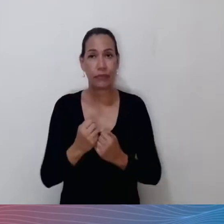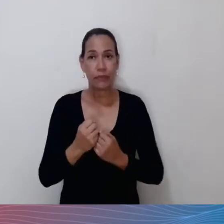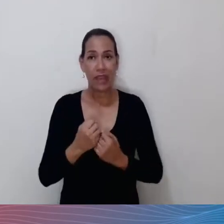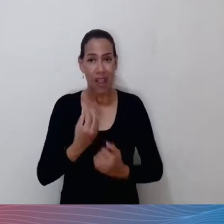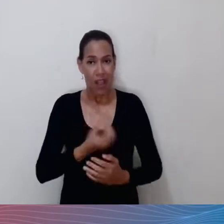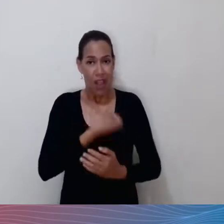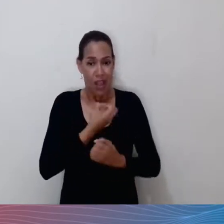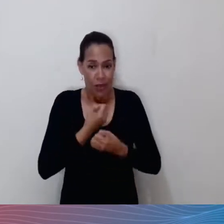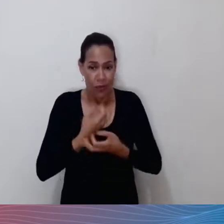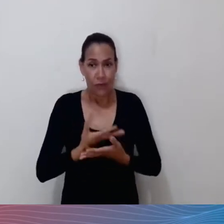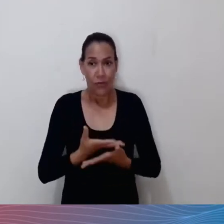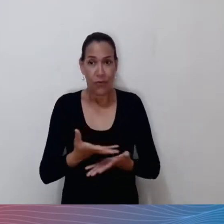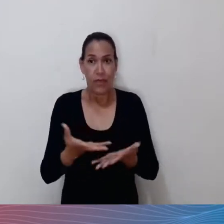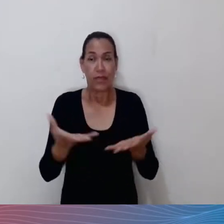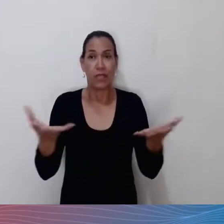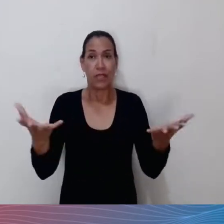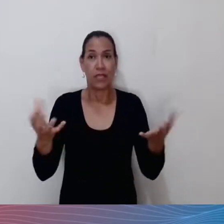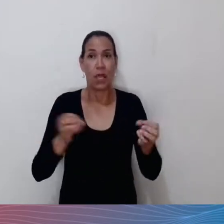ligadas.